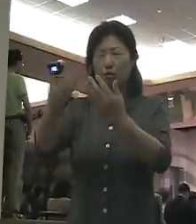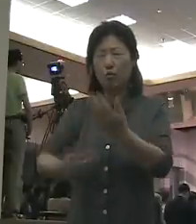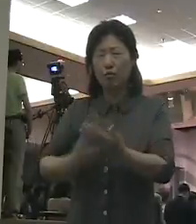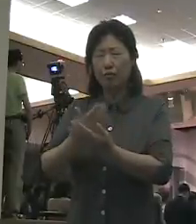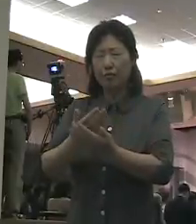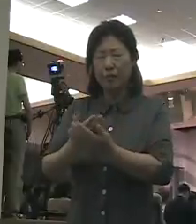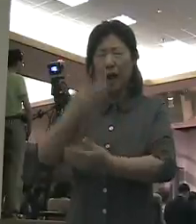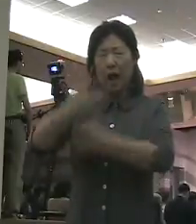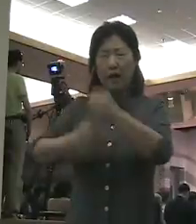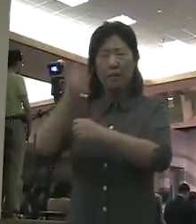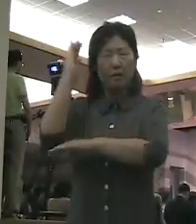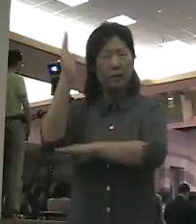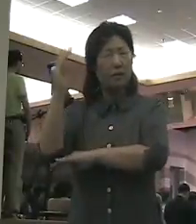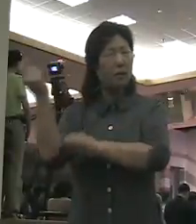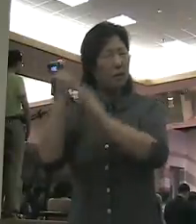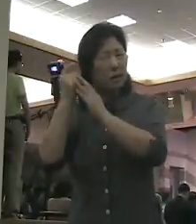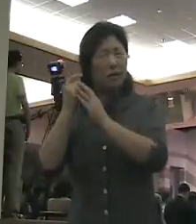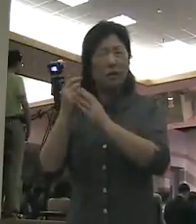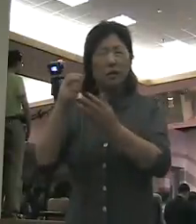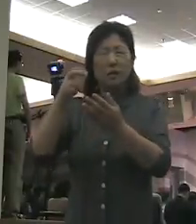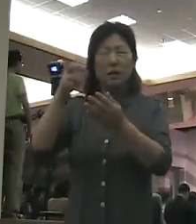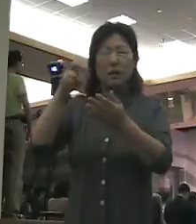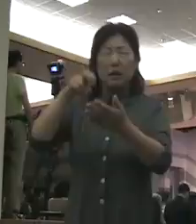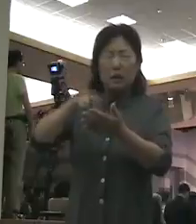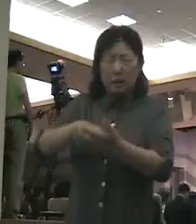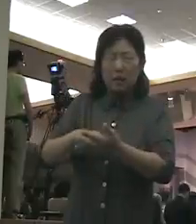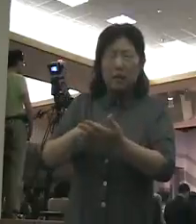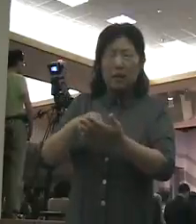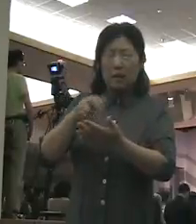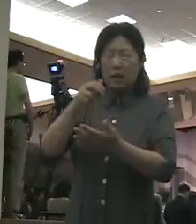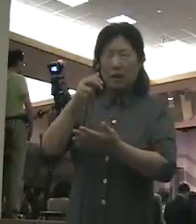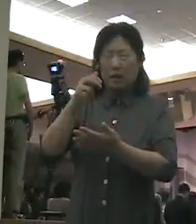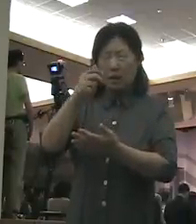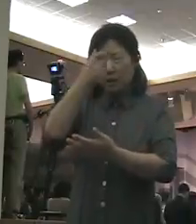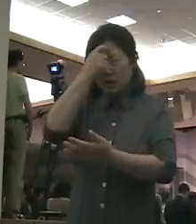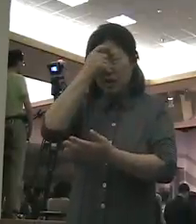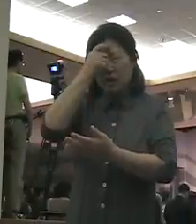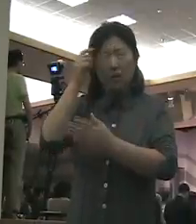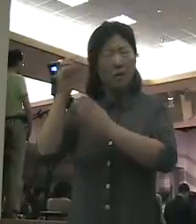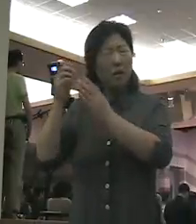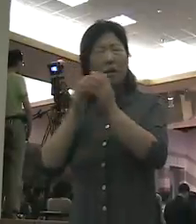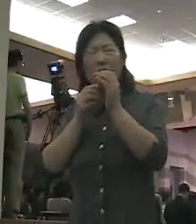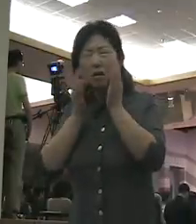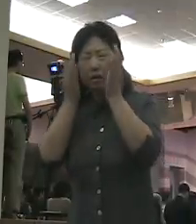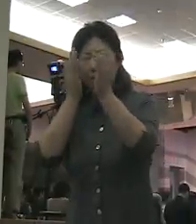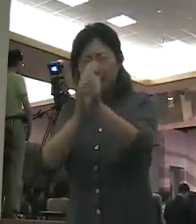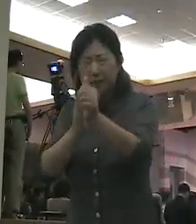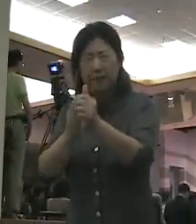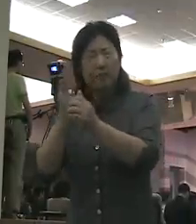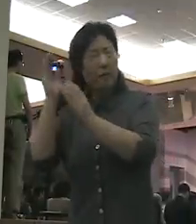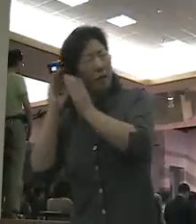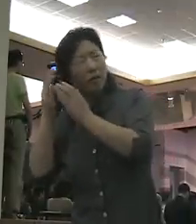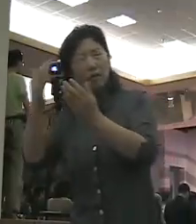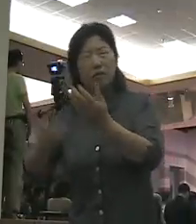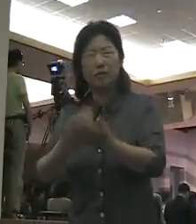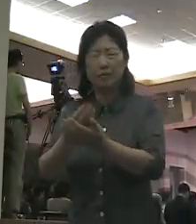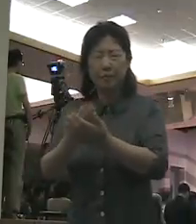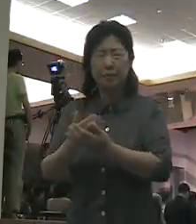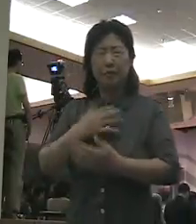말씀을 듣기 위해 이 재단에 꿇어뜨린 사랑하는 성도의 기도와 간구에 귀 기울여 주시옵소서. 저희들이 염려하고 걱정보다 주님의